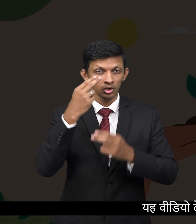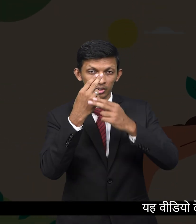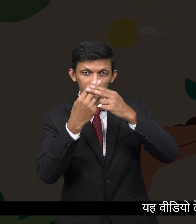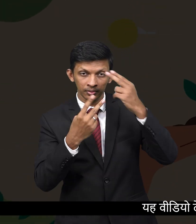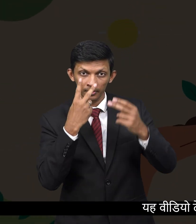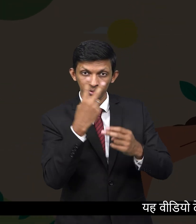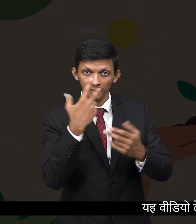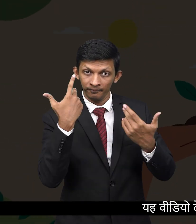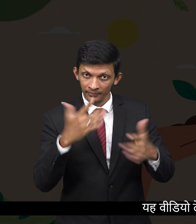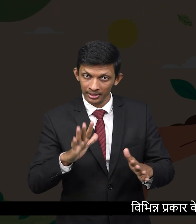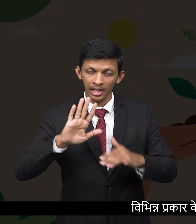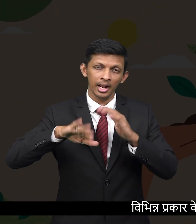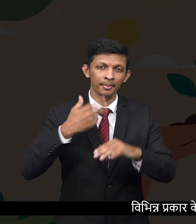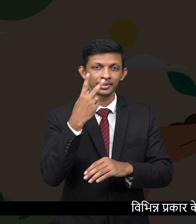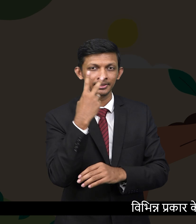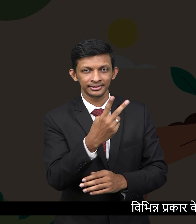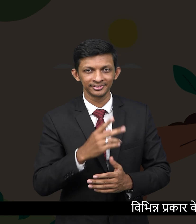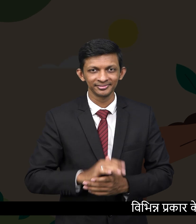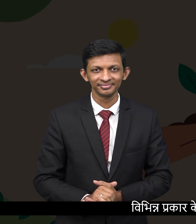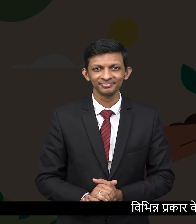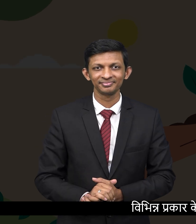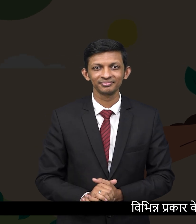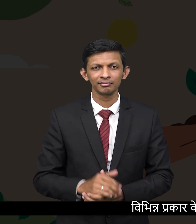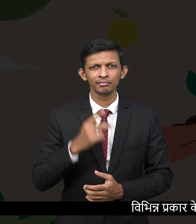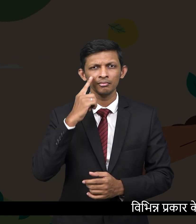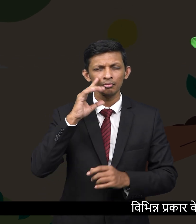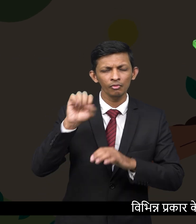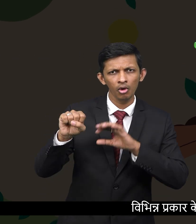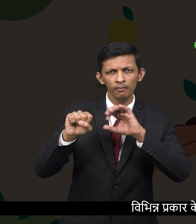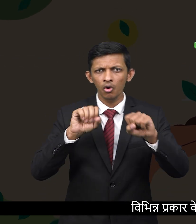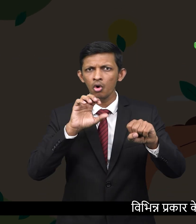ये वीडियो देखने के बाद आप विभिन्न प्रकार के पौधों को पहचानेंगे।